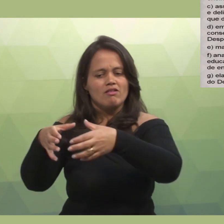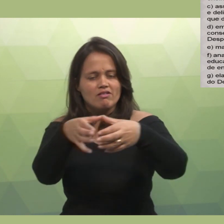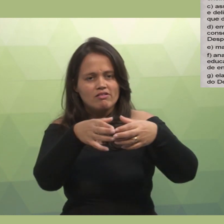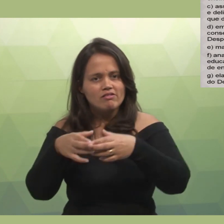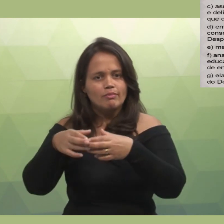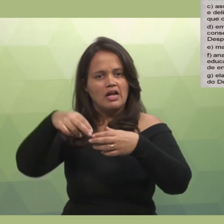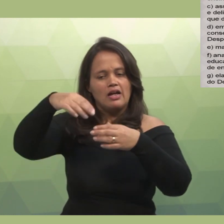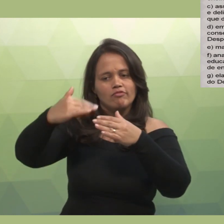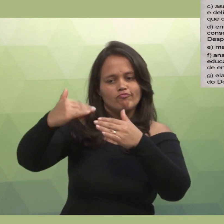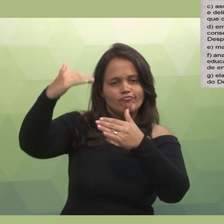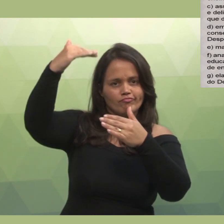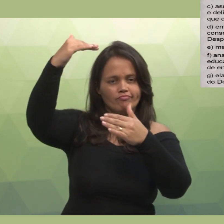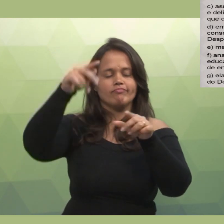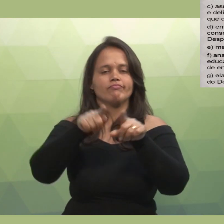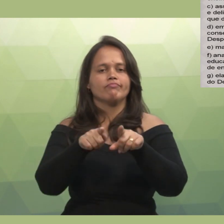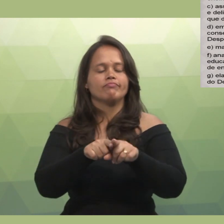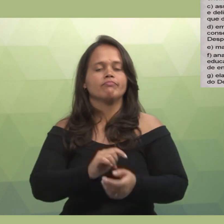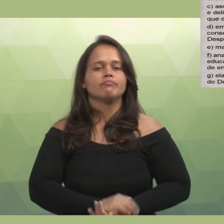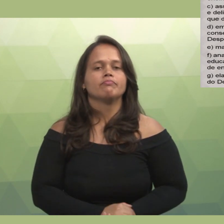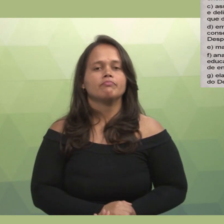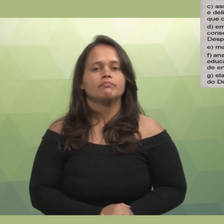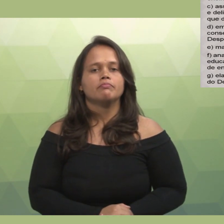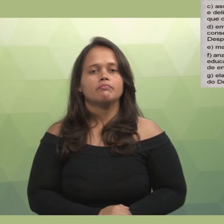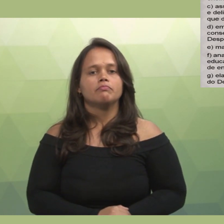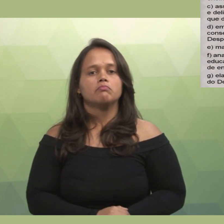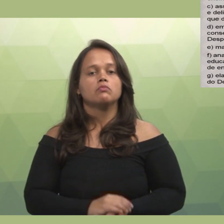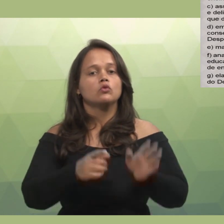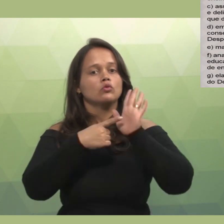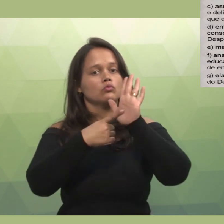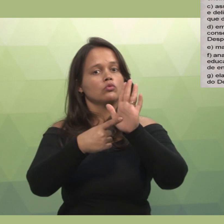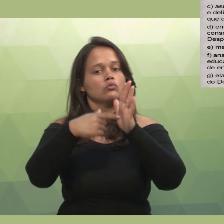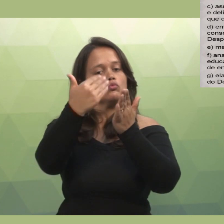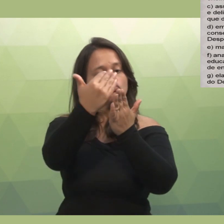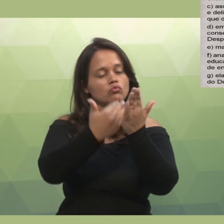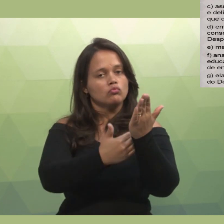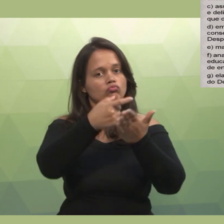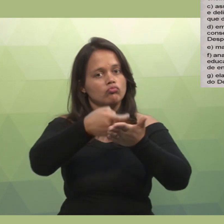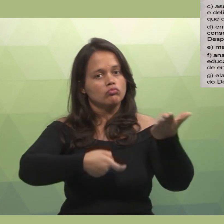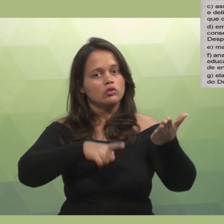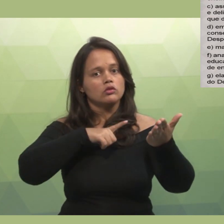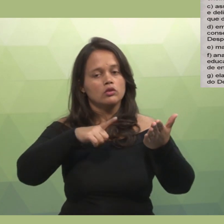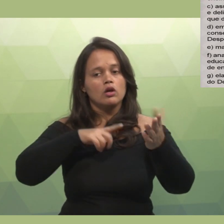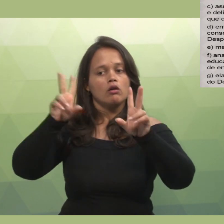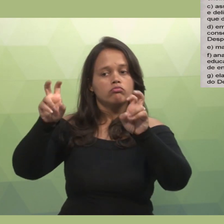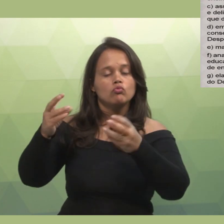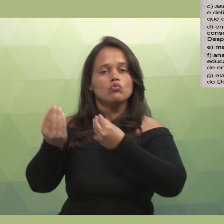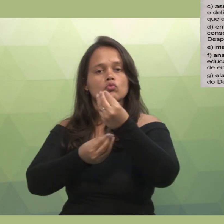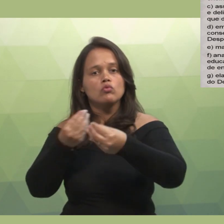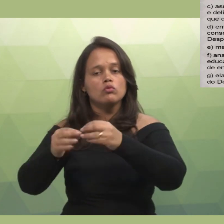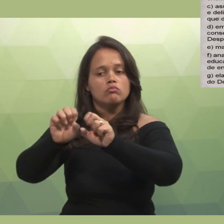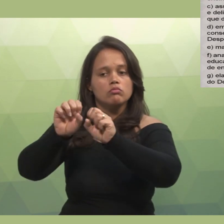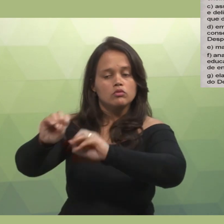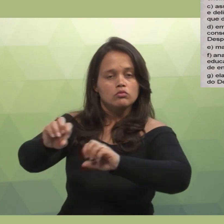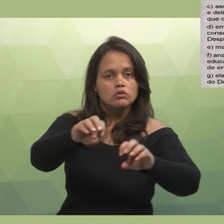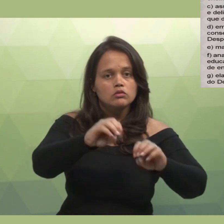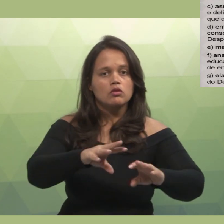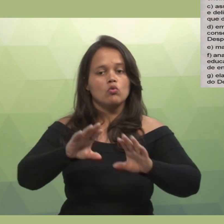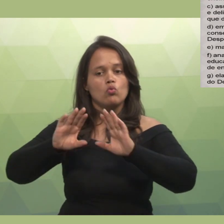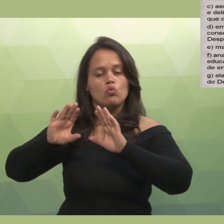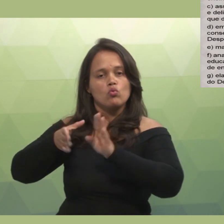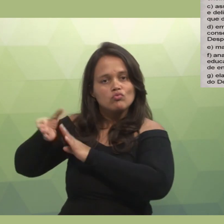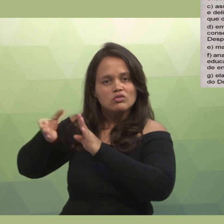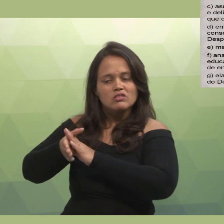modalidades, emitir parecer sobre assuntos da área educacional por iniciativa de seus conselheiros ou